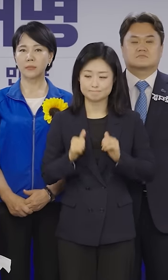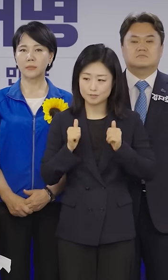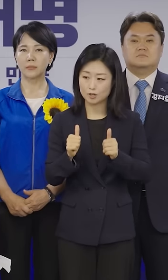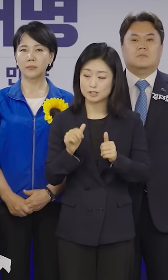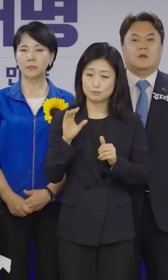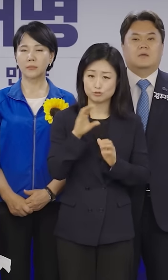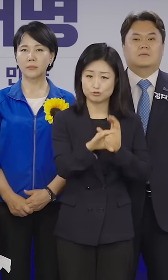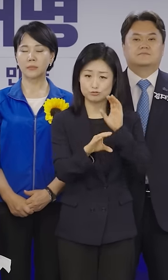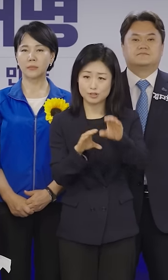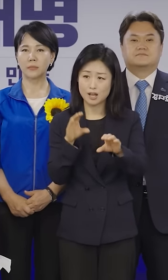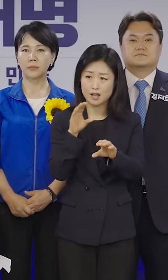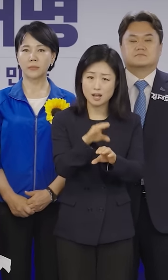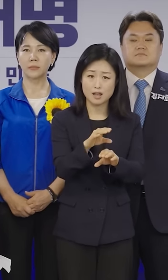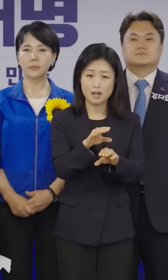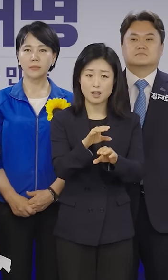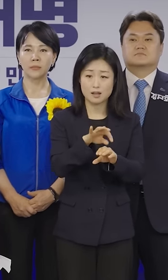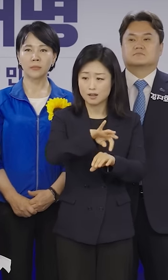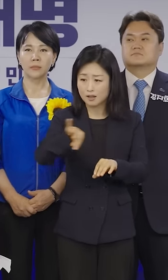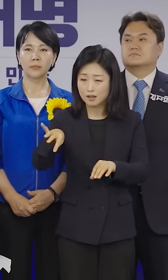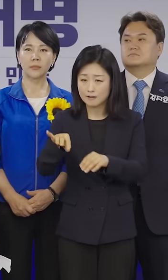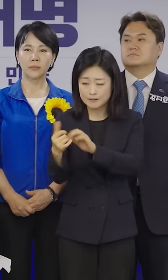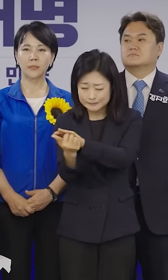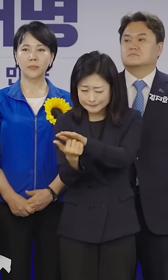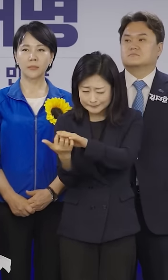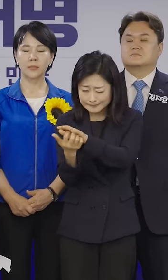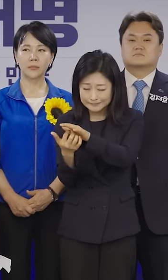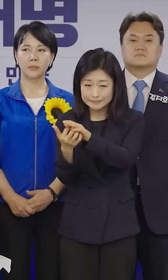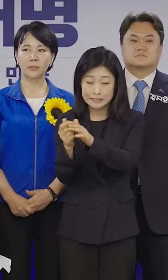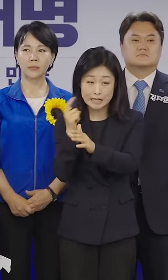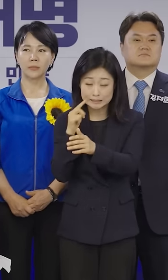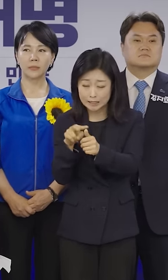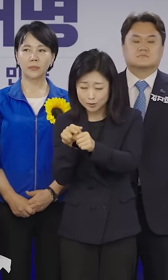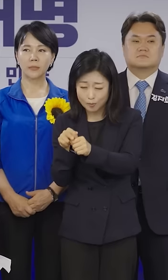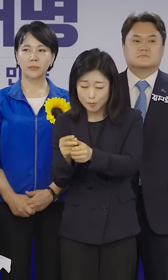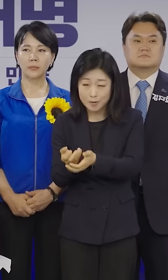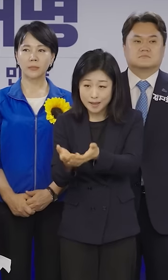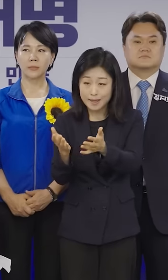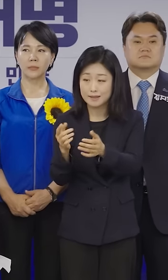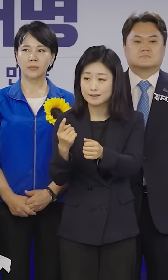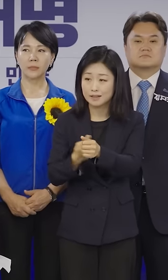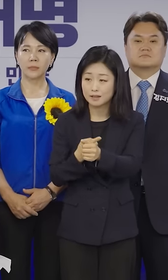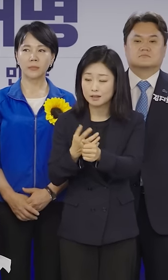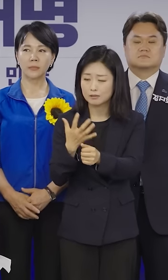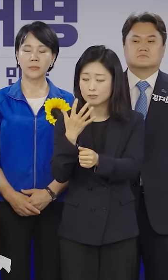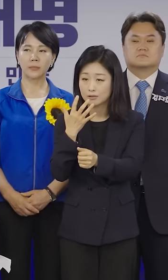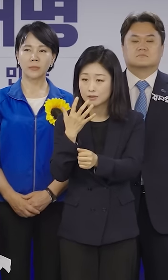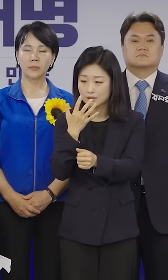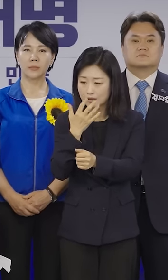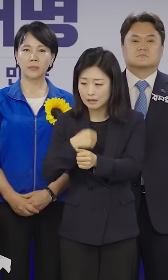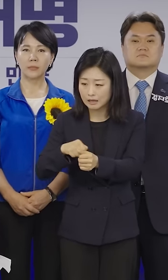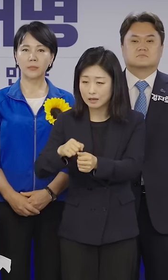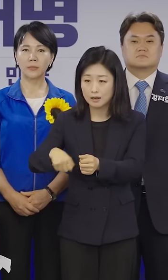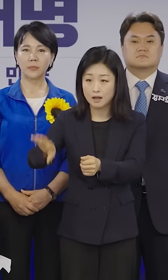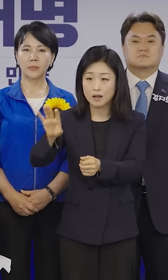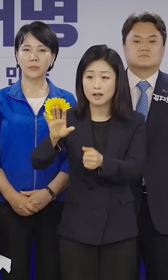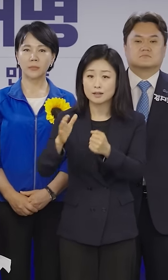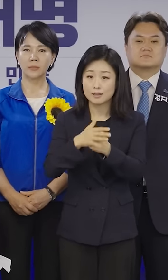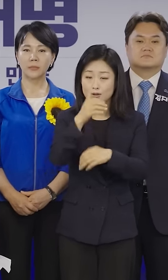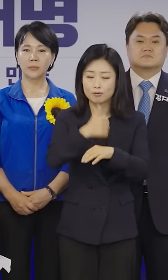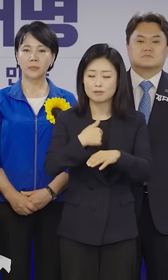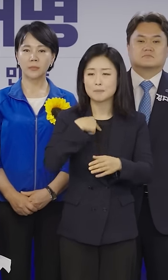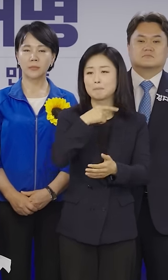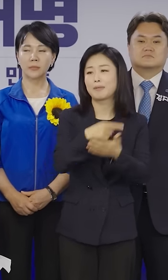열심히 투자하면 누가 매집하고 어디 작전 써가지고 이상한 가짜 정보 흘려가지고 주가 올렸다가 덤탱이